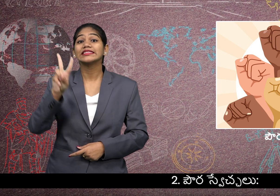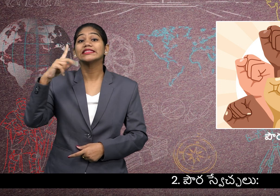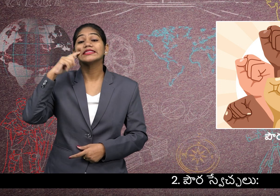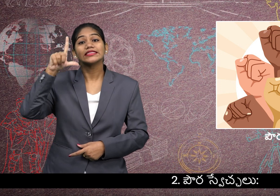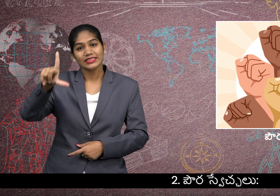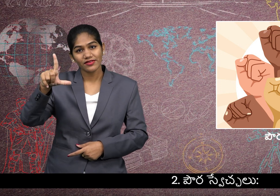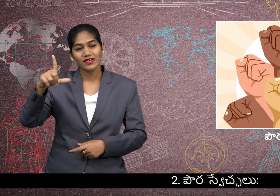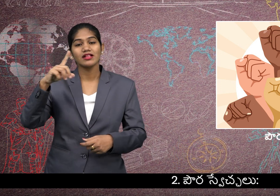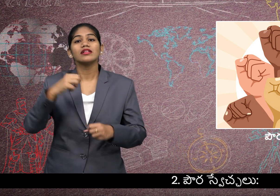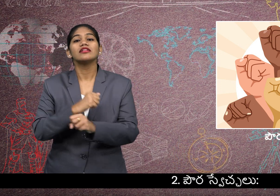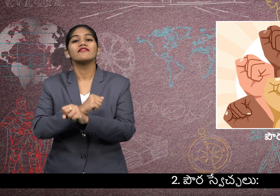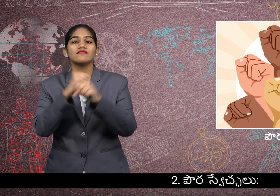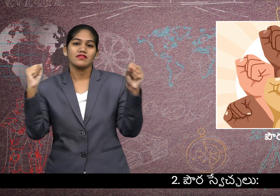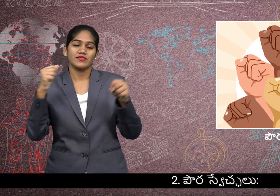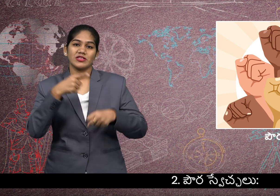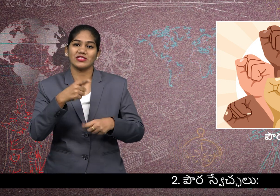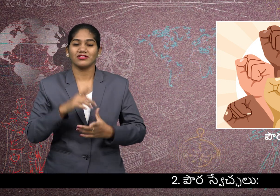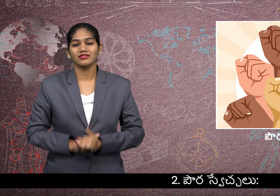2. పౌర స్వేచ్ఛలు.